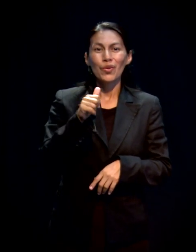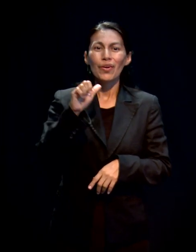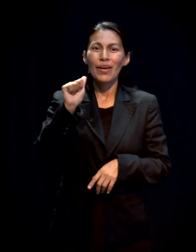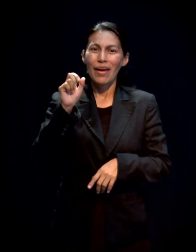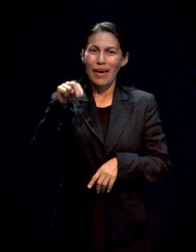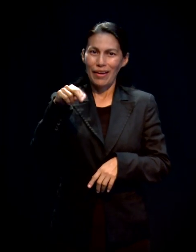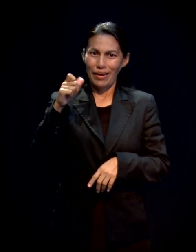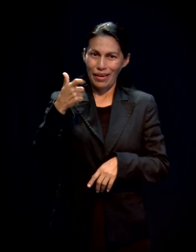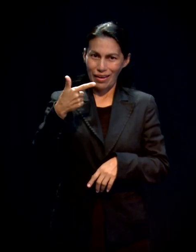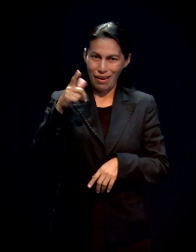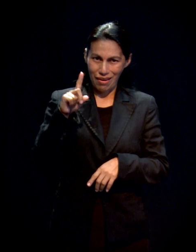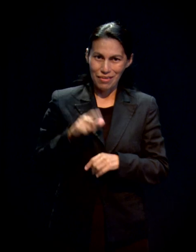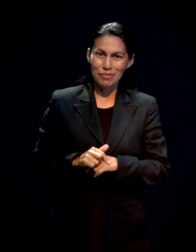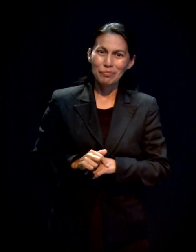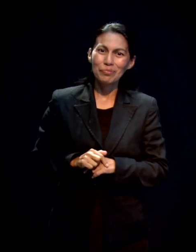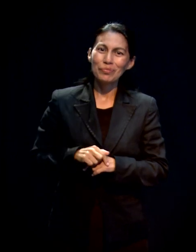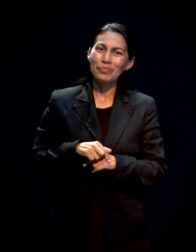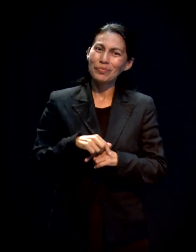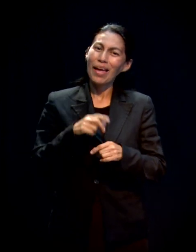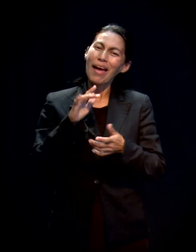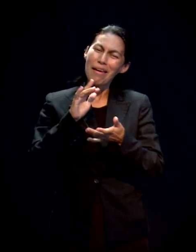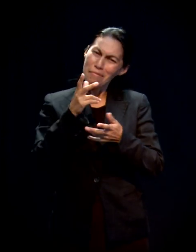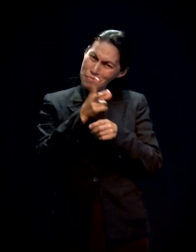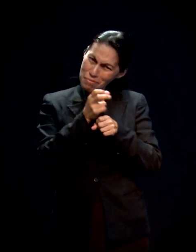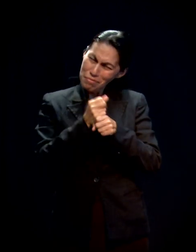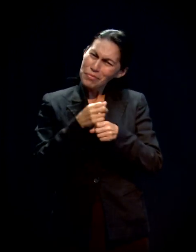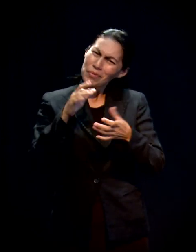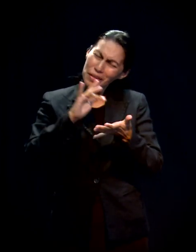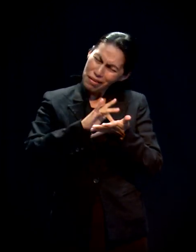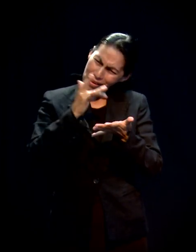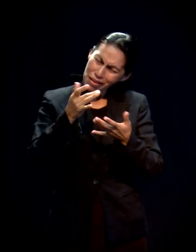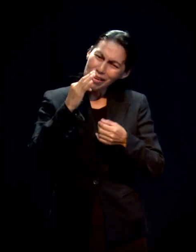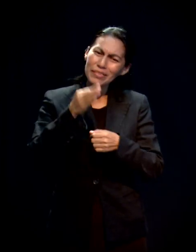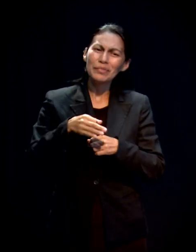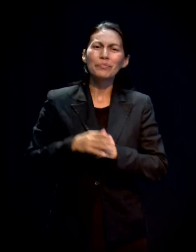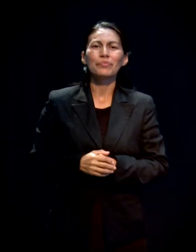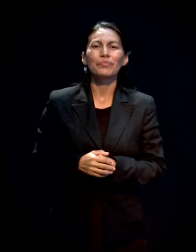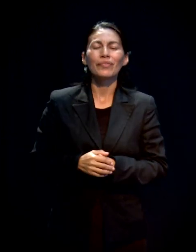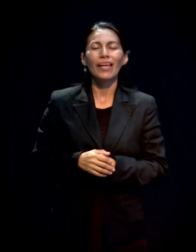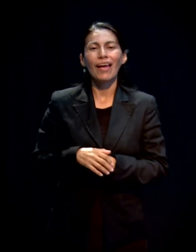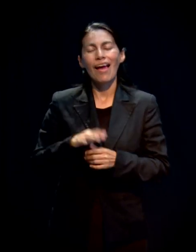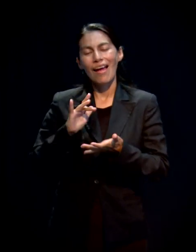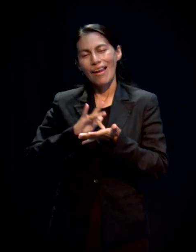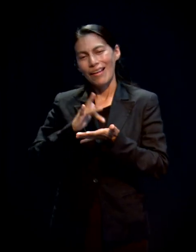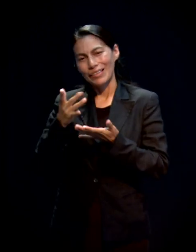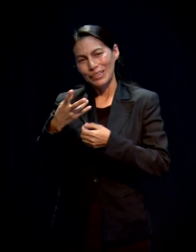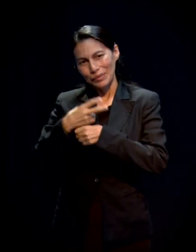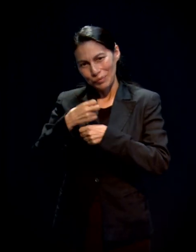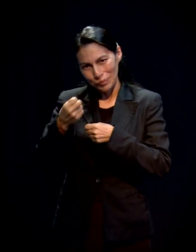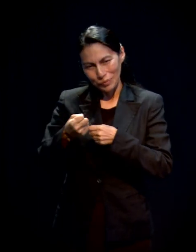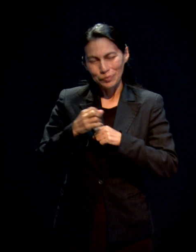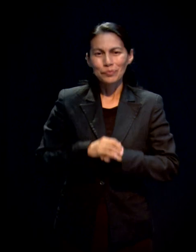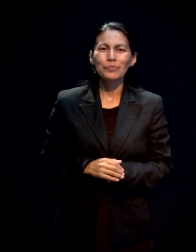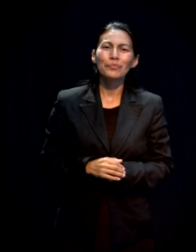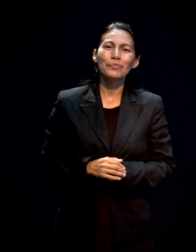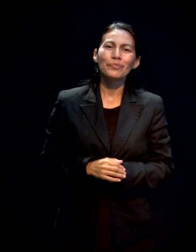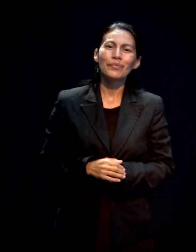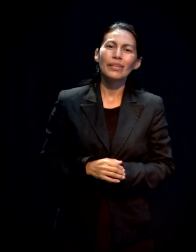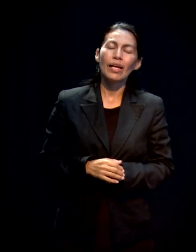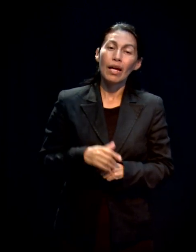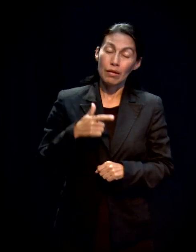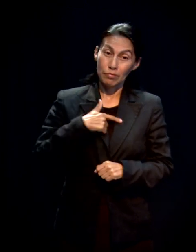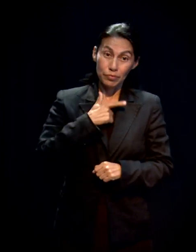nosotros esta noche gracias por la habitación realmente me siento muy honrado de tenerles porque